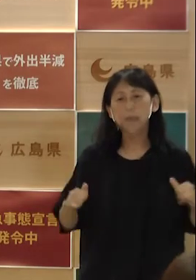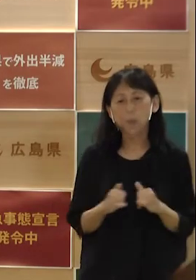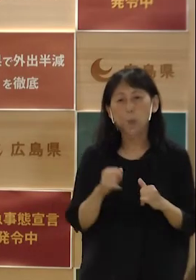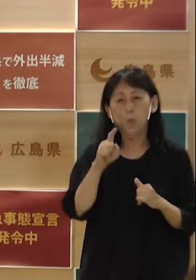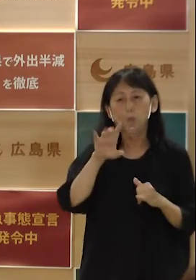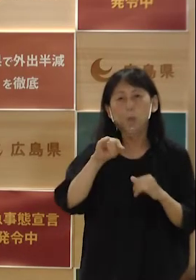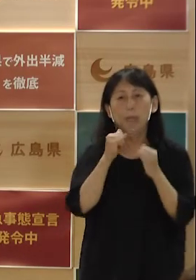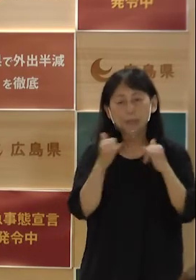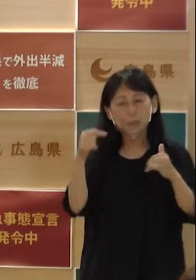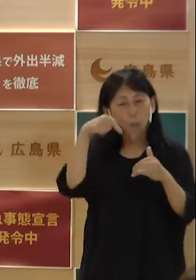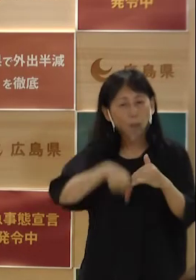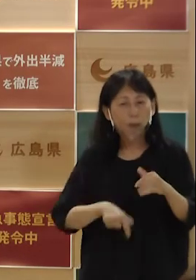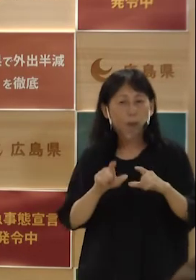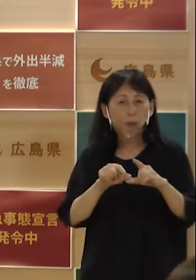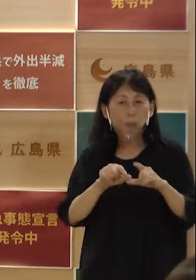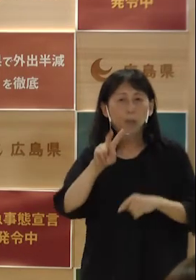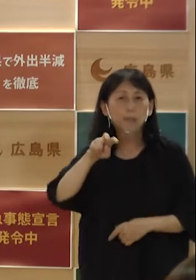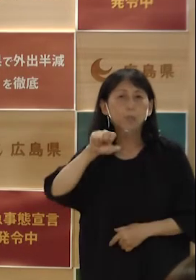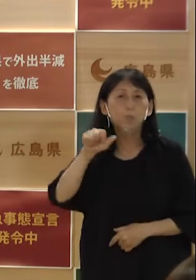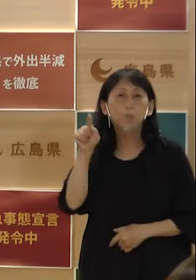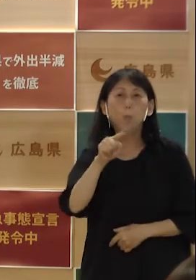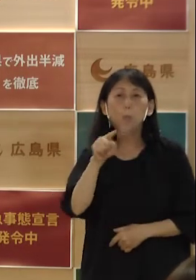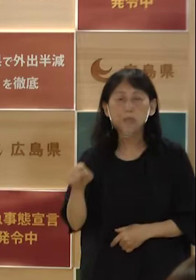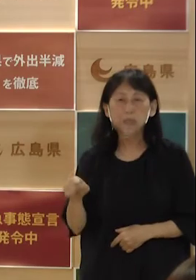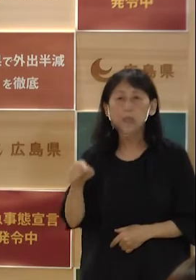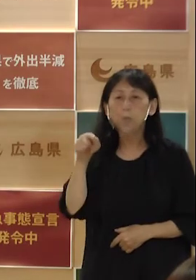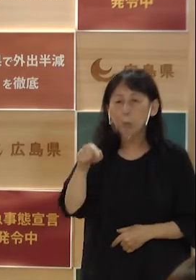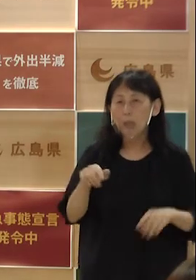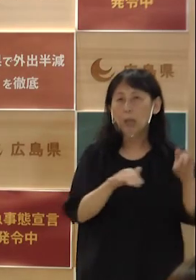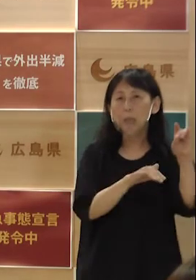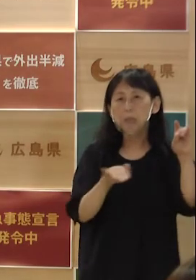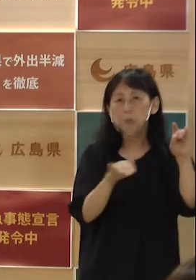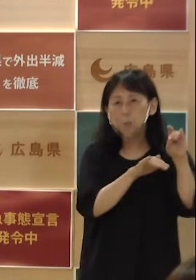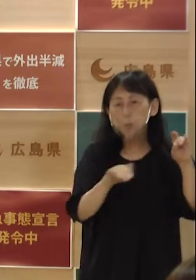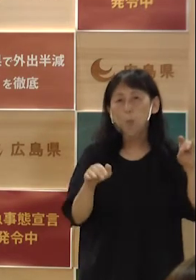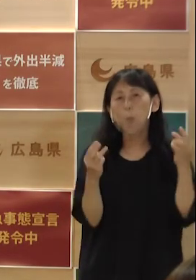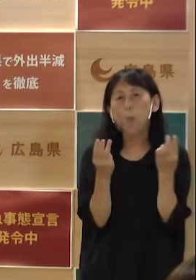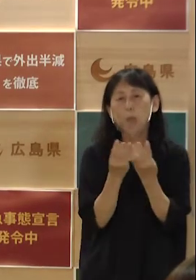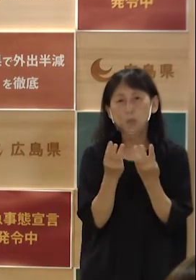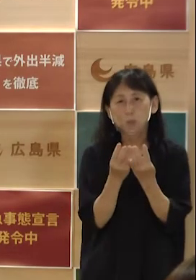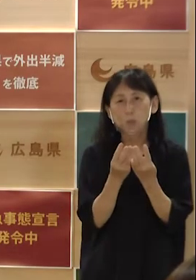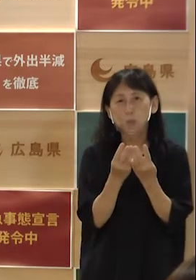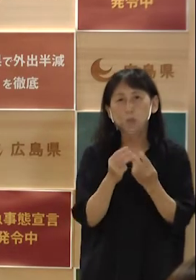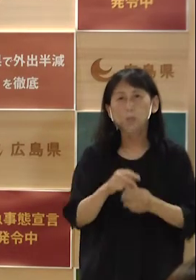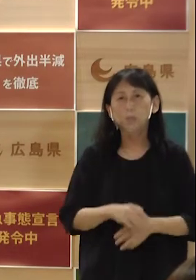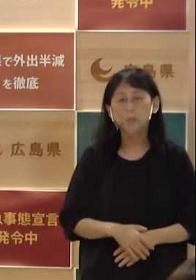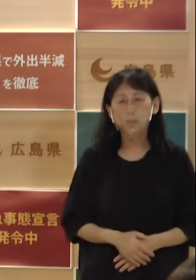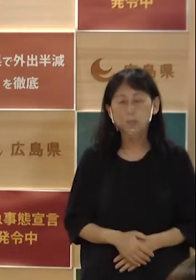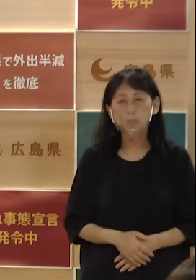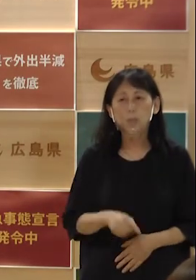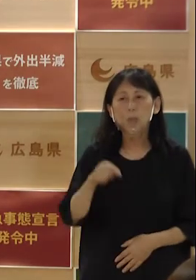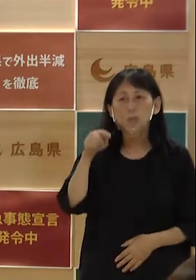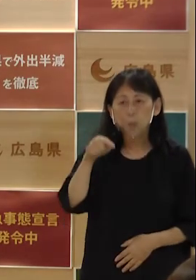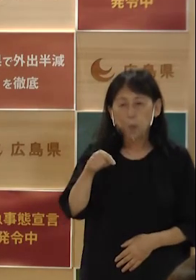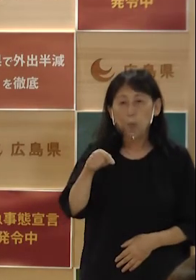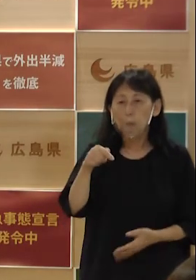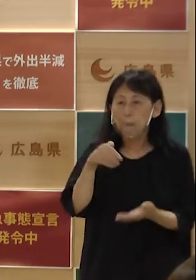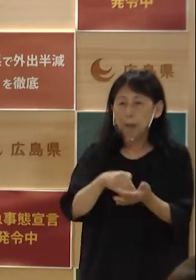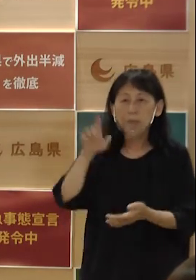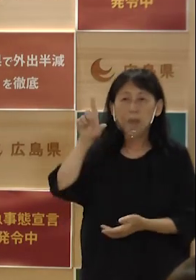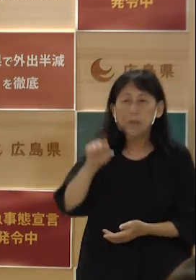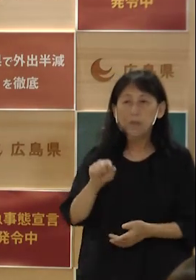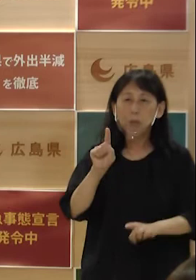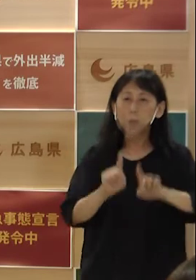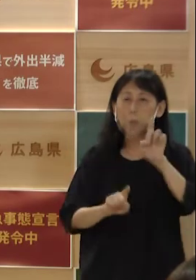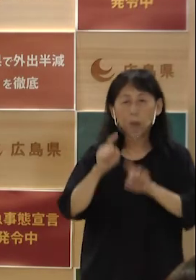は25人というの目安になっています。で、ここまで到達するかどうかというのを